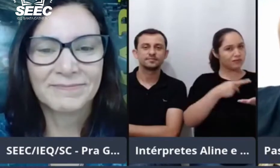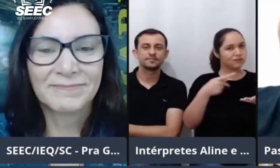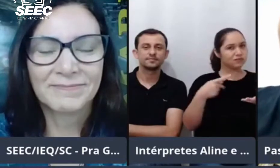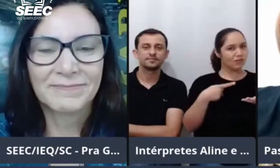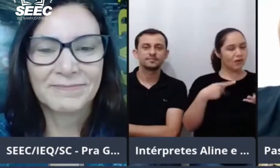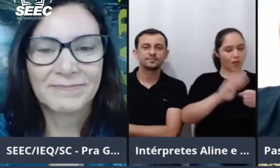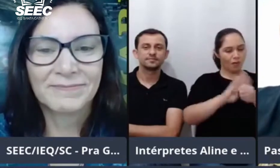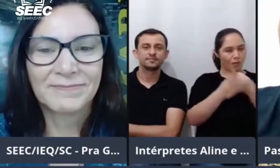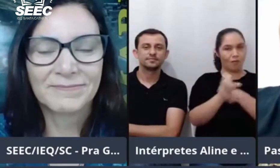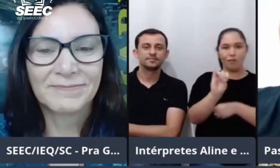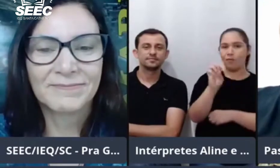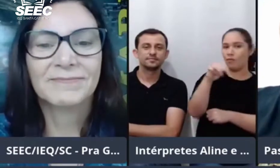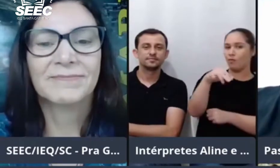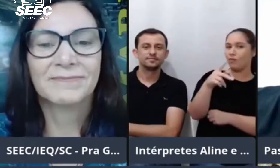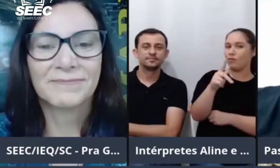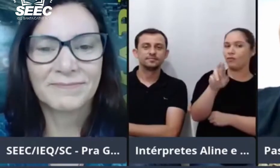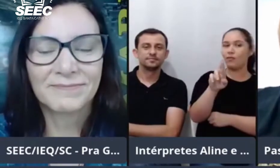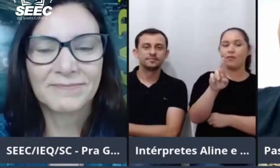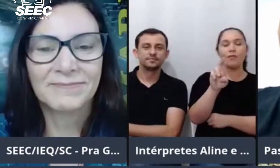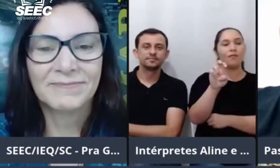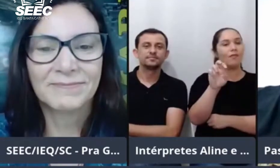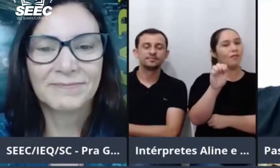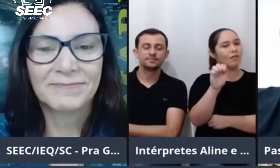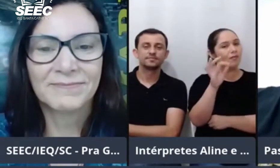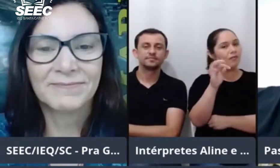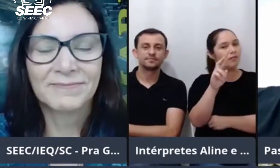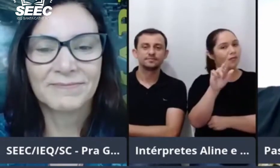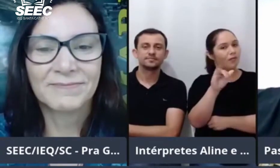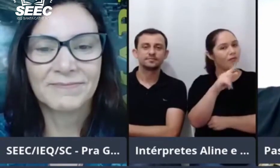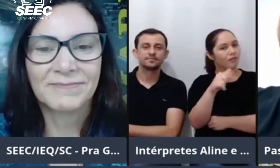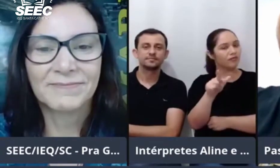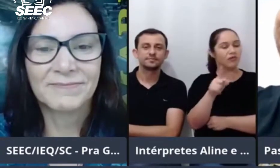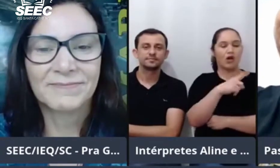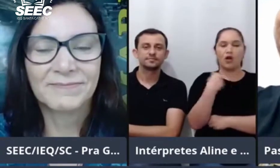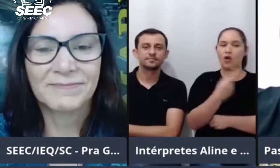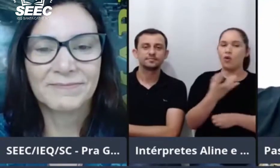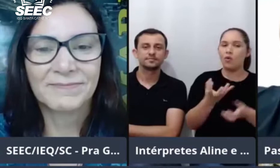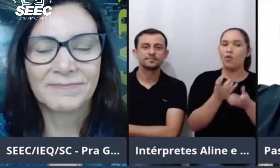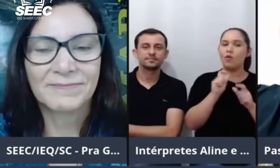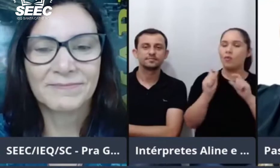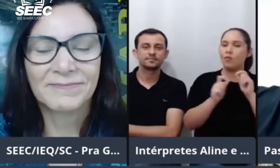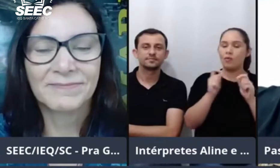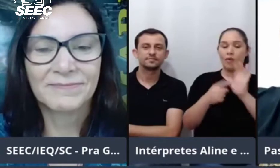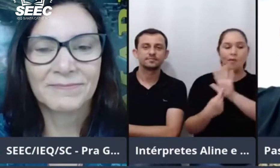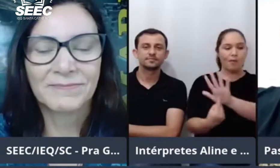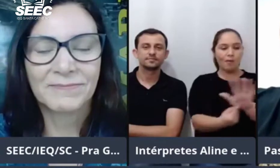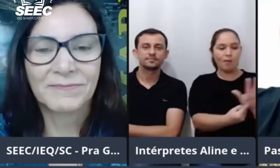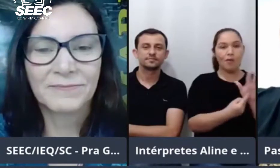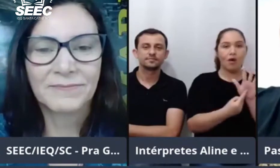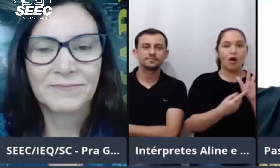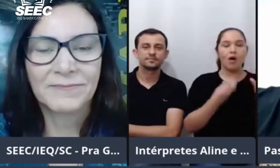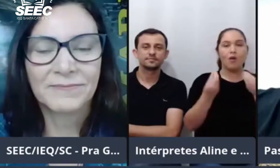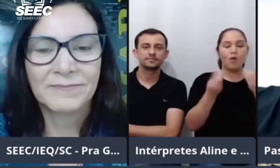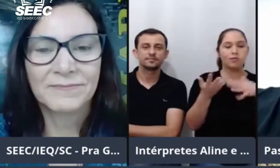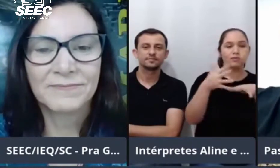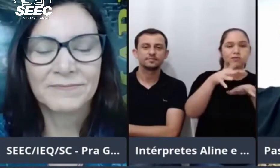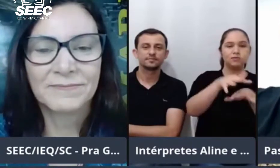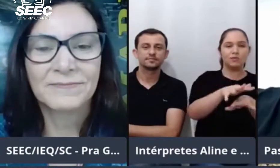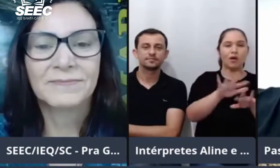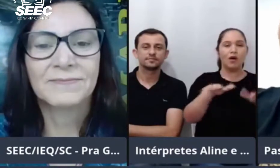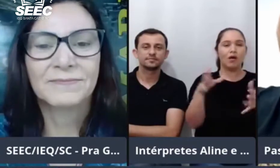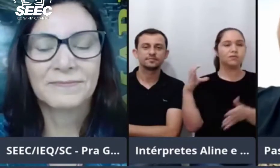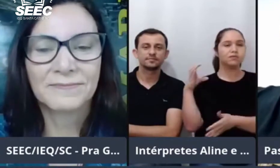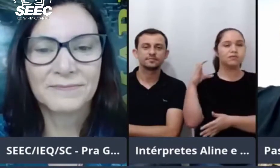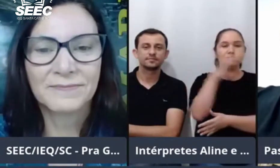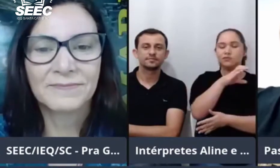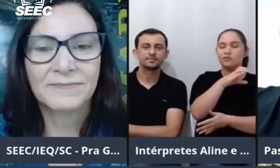essa bandeira, né, pastora Graça, para que o mais rápido possível, digamos desta maneira, desta forma, né, nós